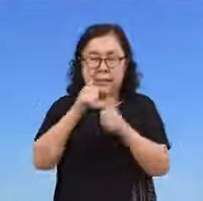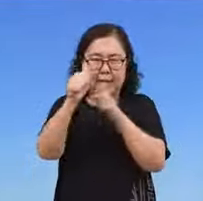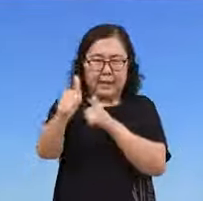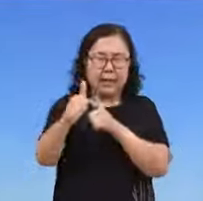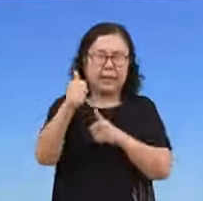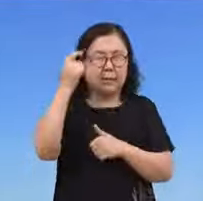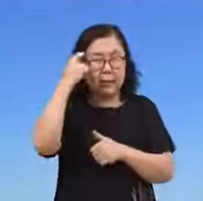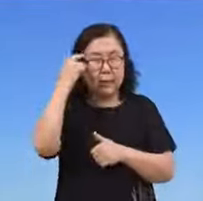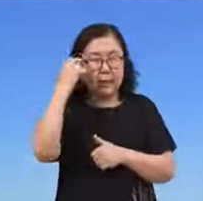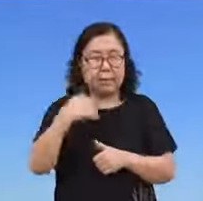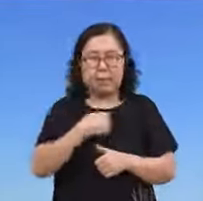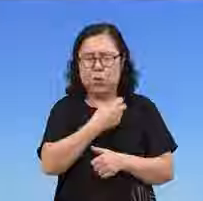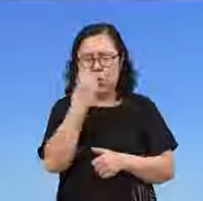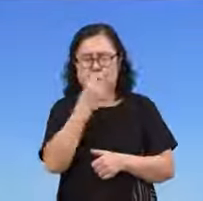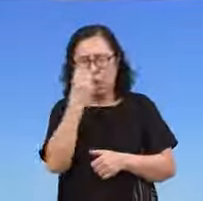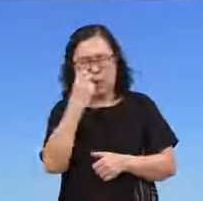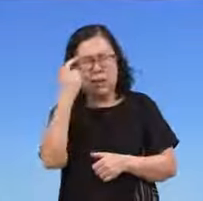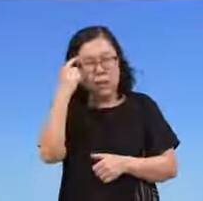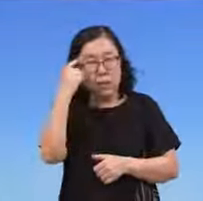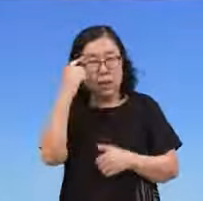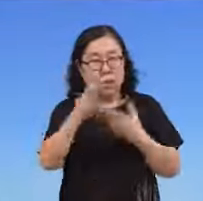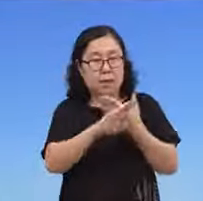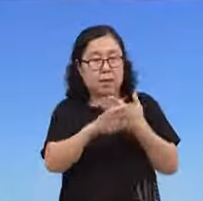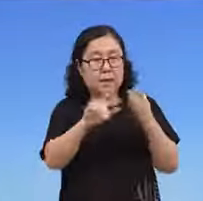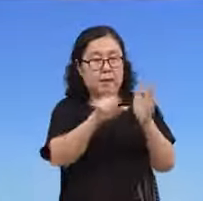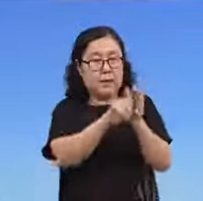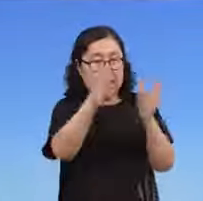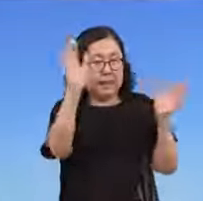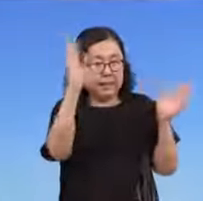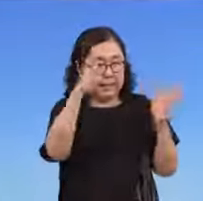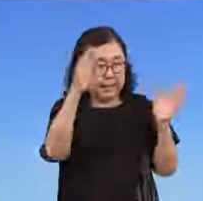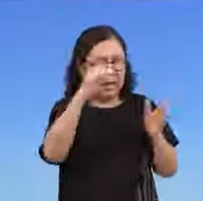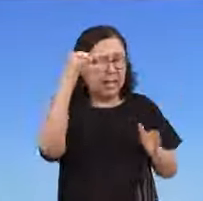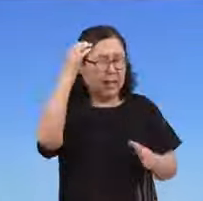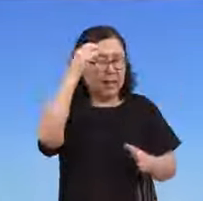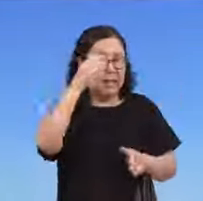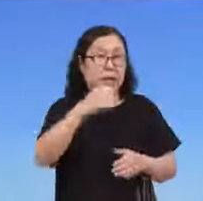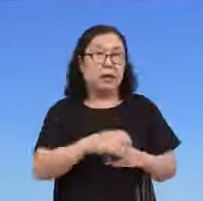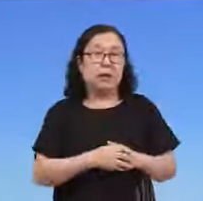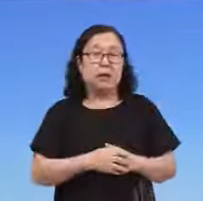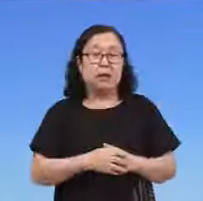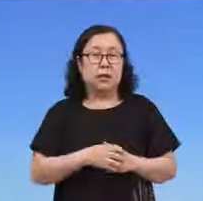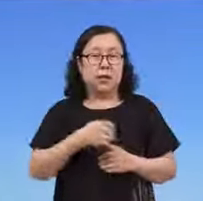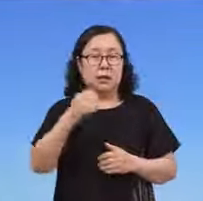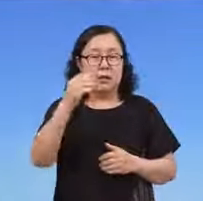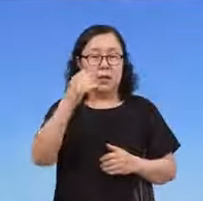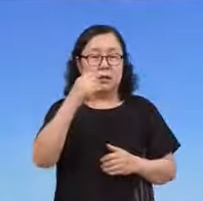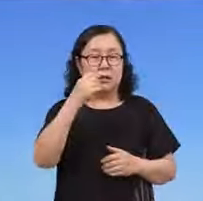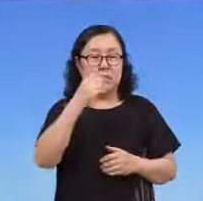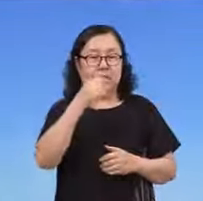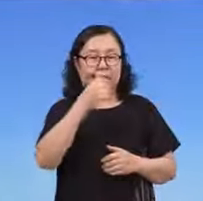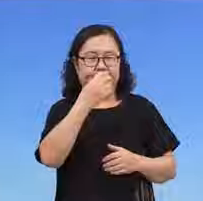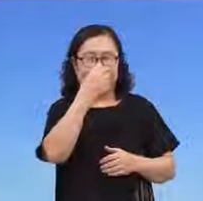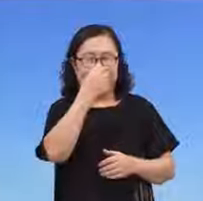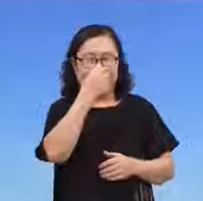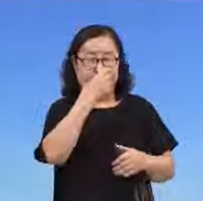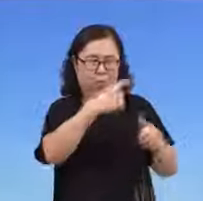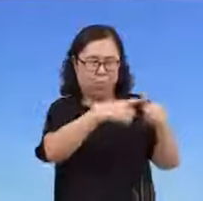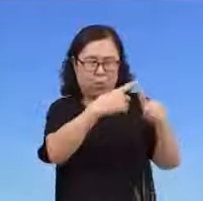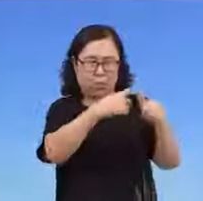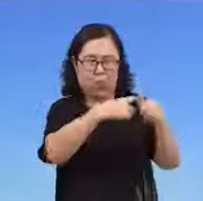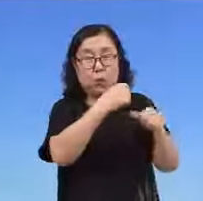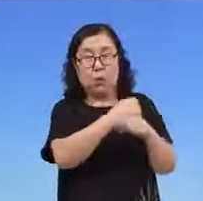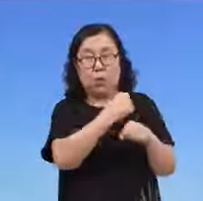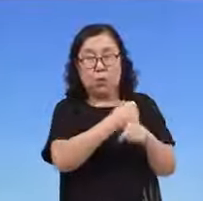있고, 다른 신학생들을 가소롭게 보고 그 대자보 붙은 거 보고 반찬 타령이 나는 이런 것들이